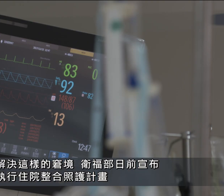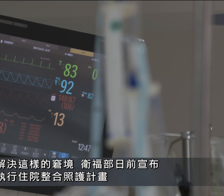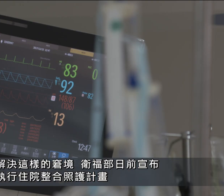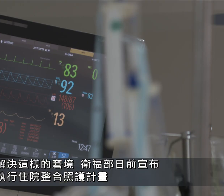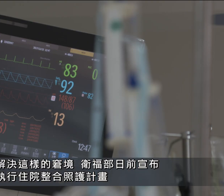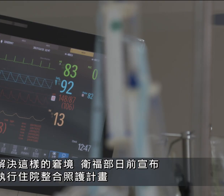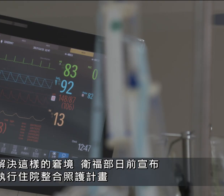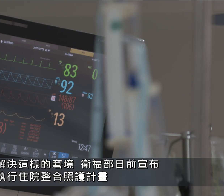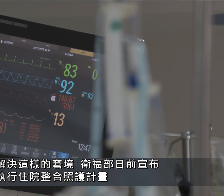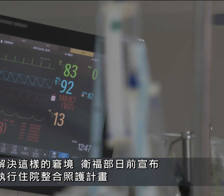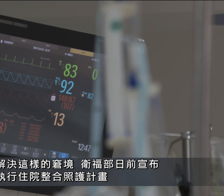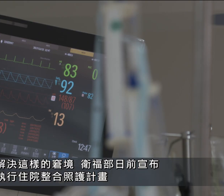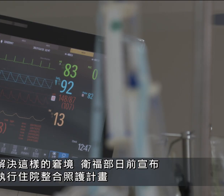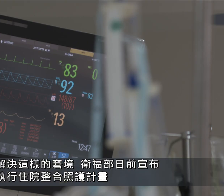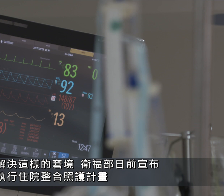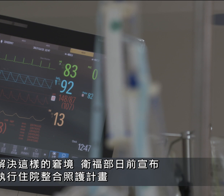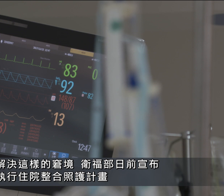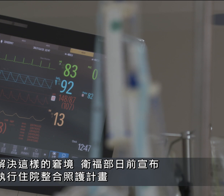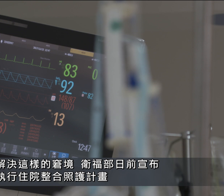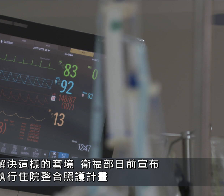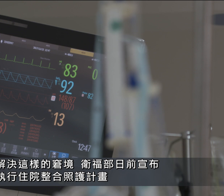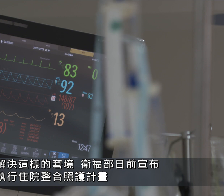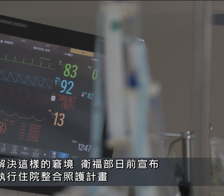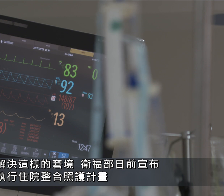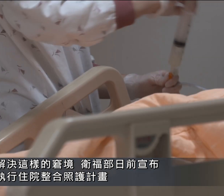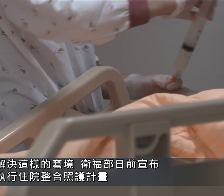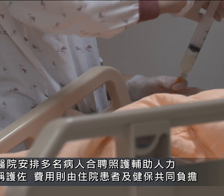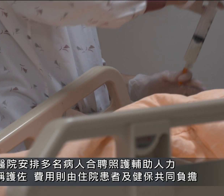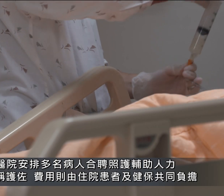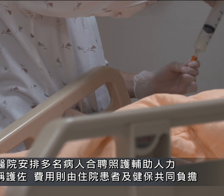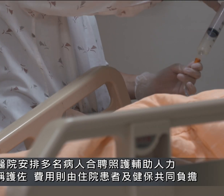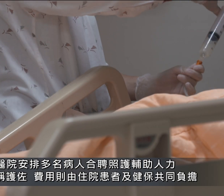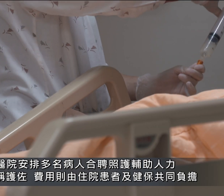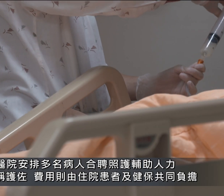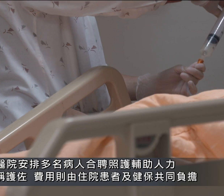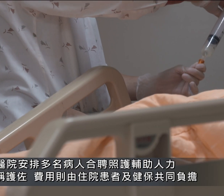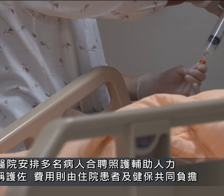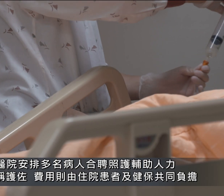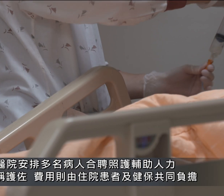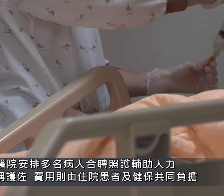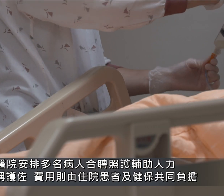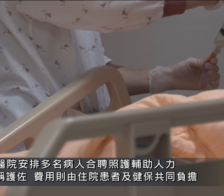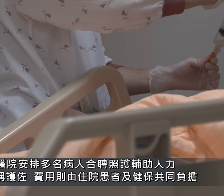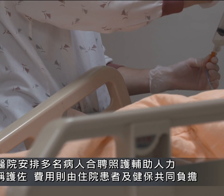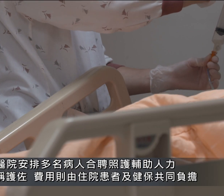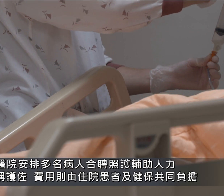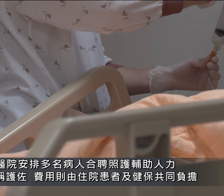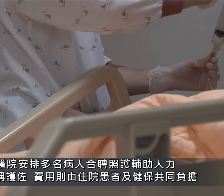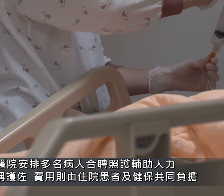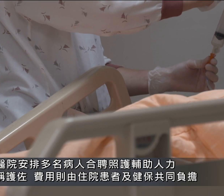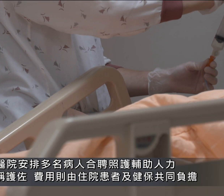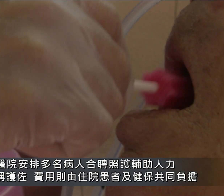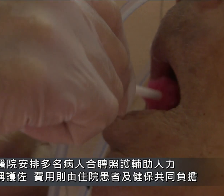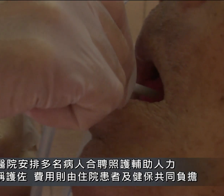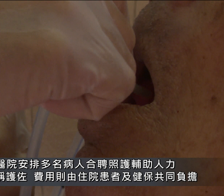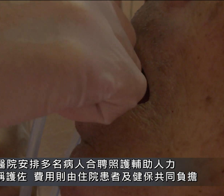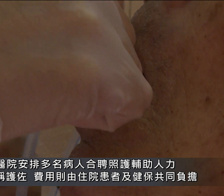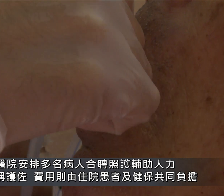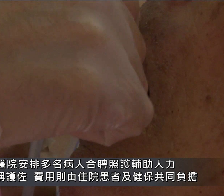前宣布将执行住院整合照护计划，由医院安排多名病人合聘照护辅助人力，简称护佐，费